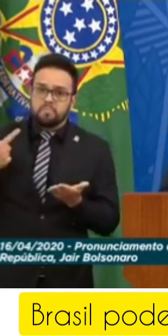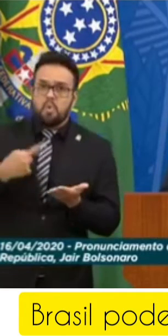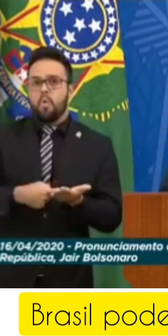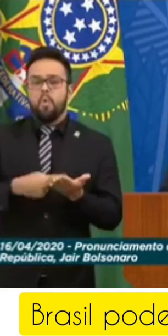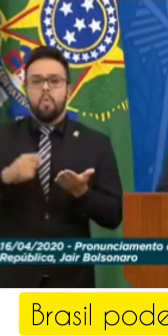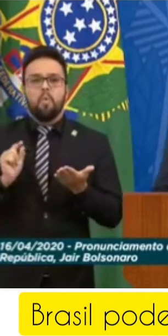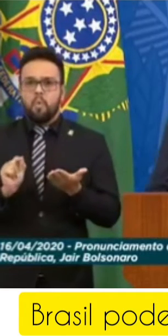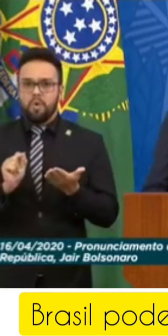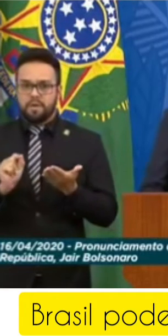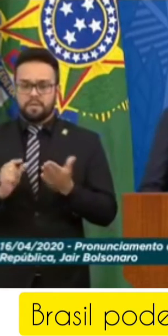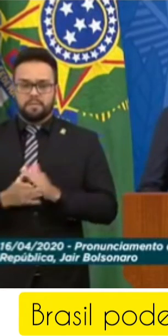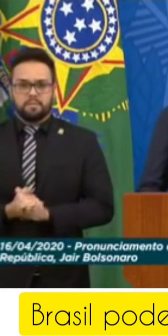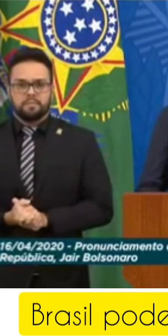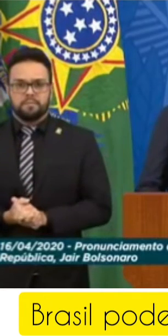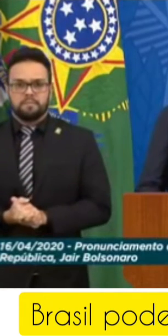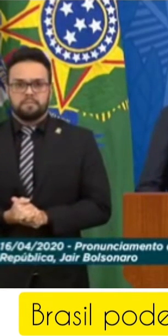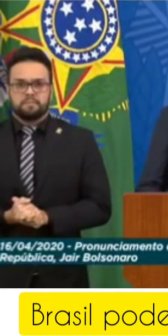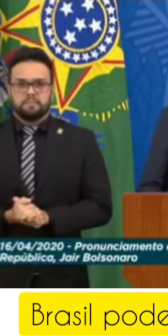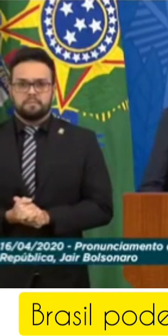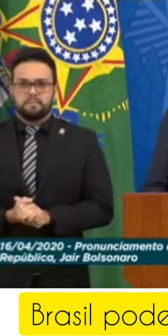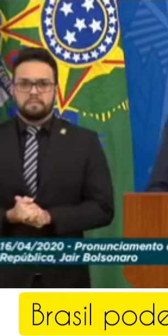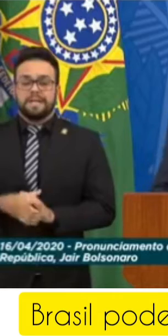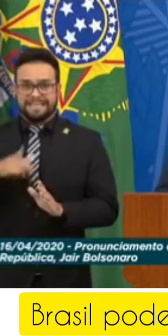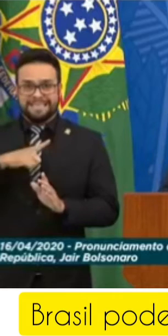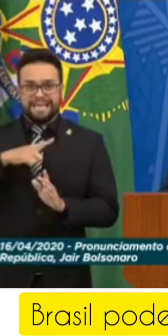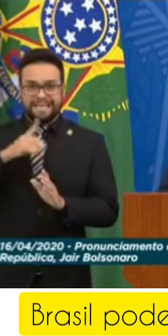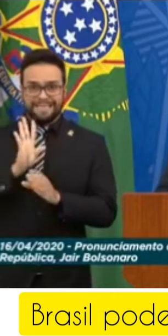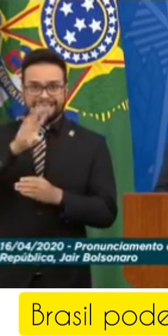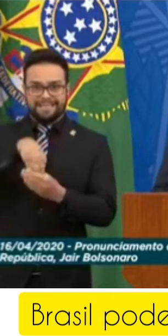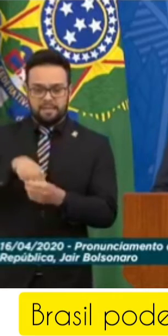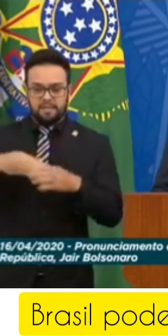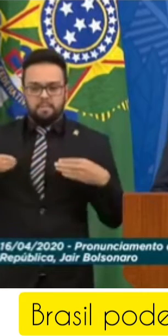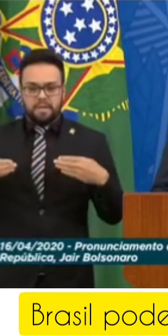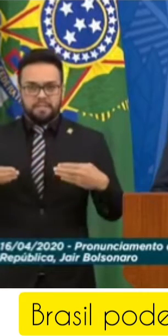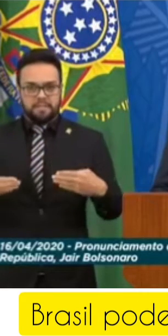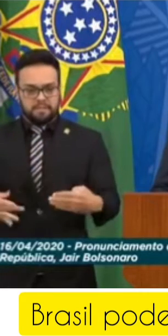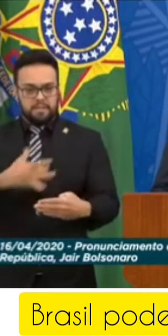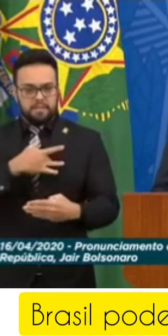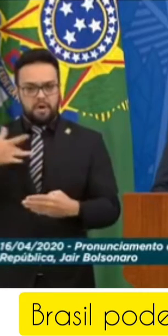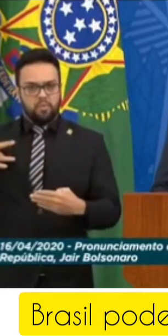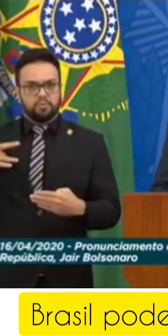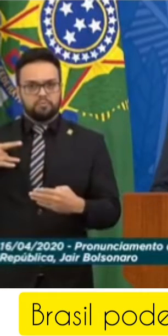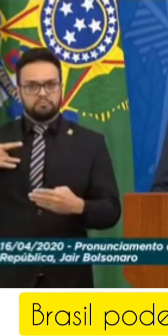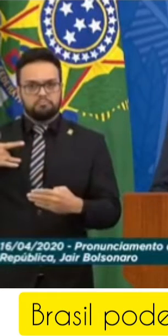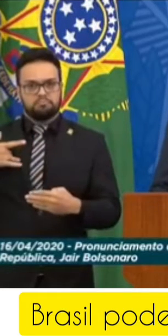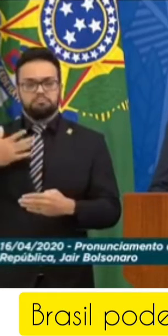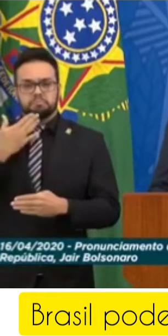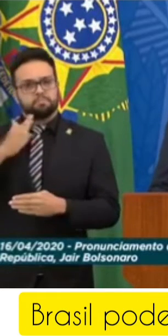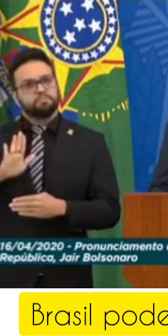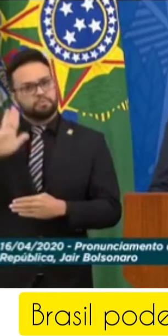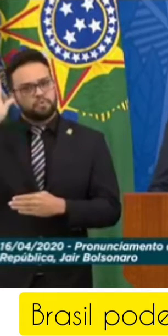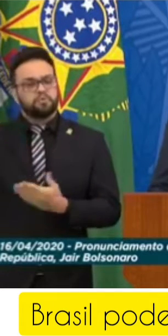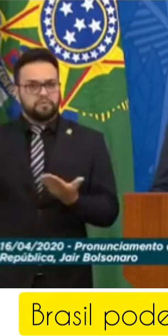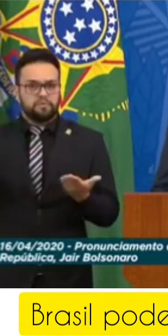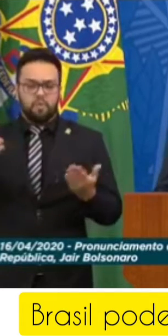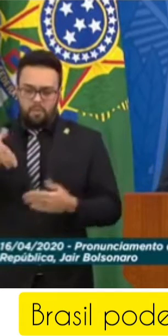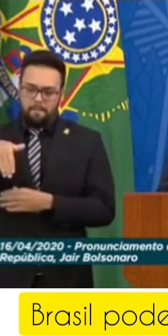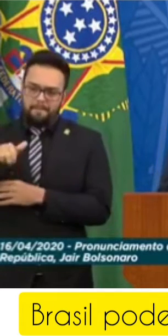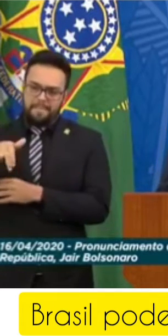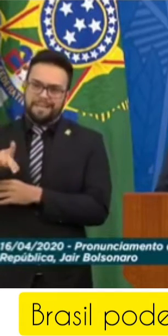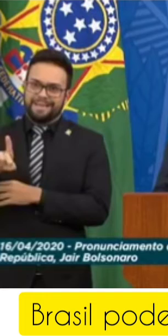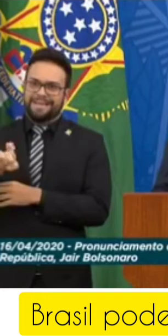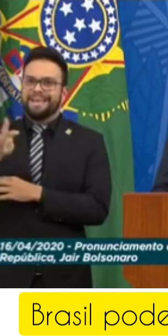selamos um ciclo no Ministério da Saúde. Ele se prontificou, como era esperado da minha